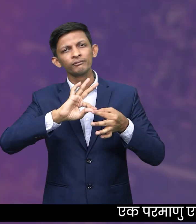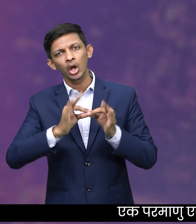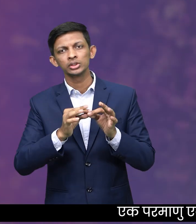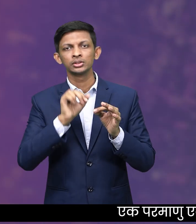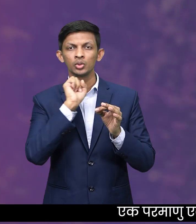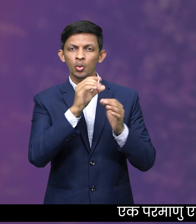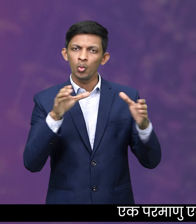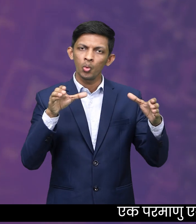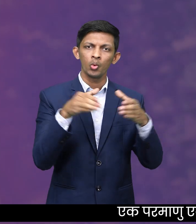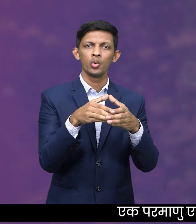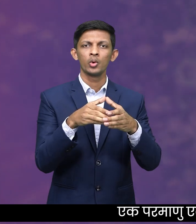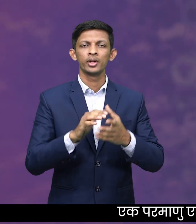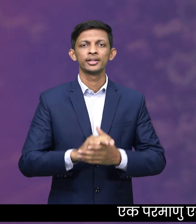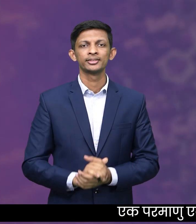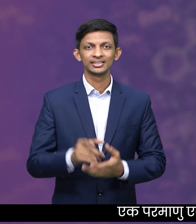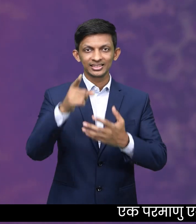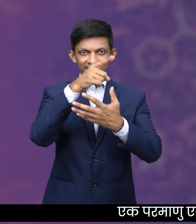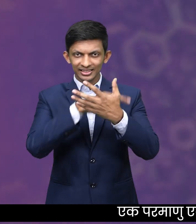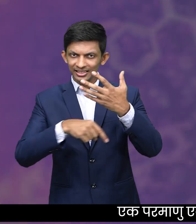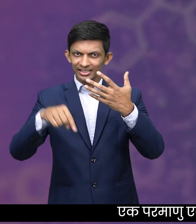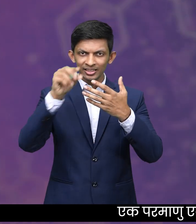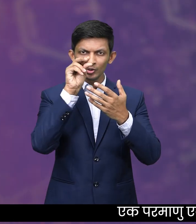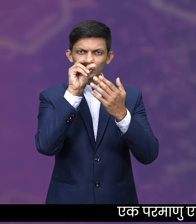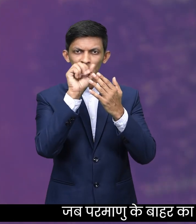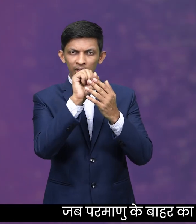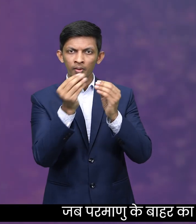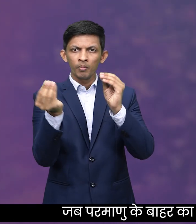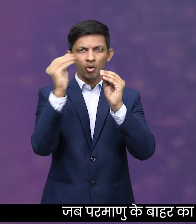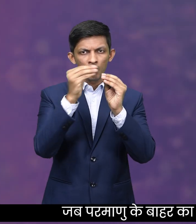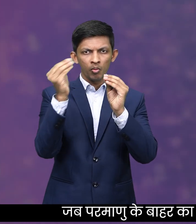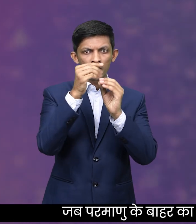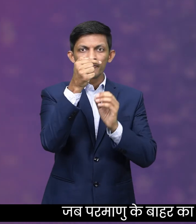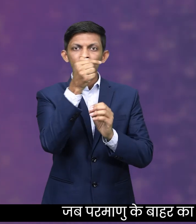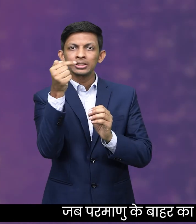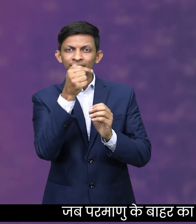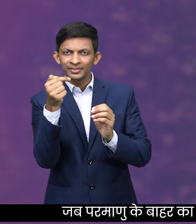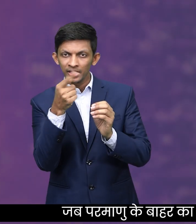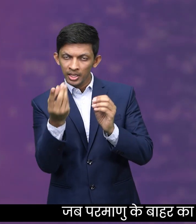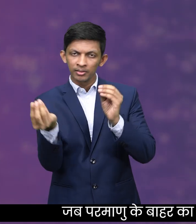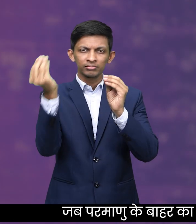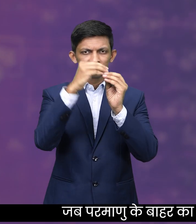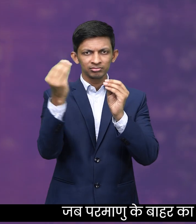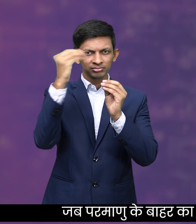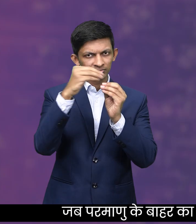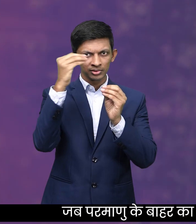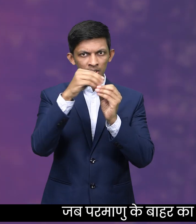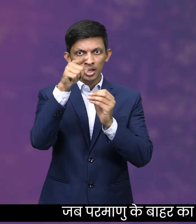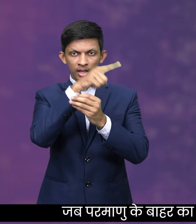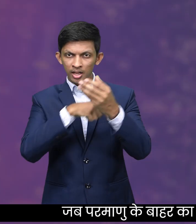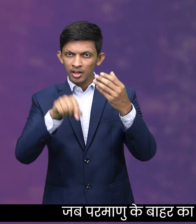परमाणु एक विद्युत अणु तभी प्राप्त कर सकता है जब परमाणु के बाहर का विद्युत अणु उसके नाभिक